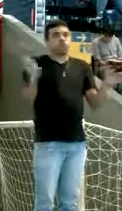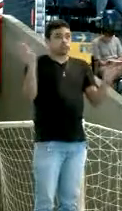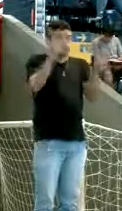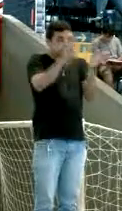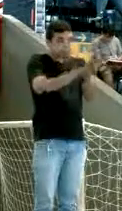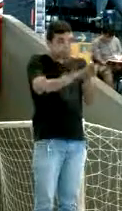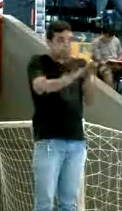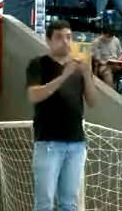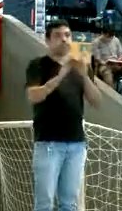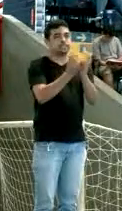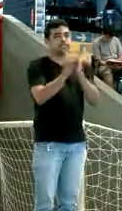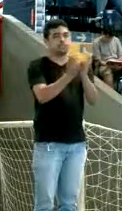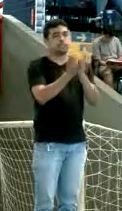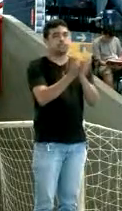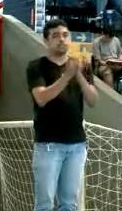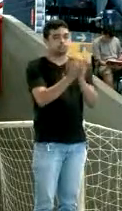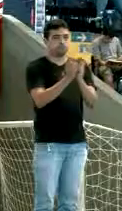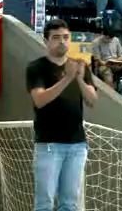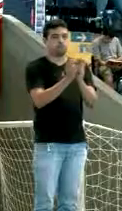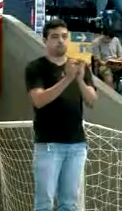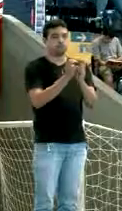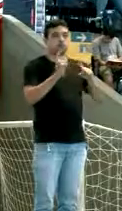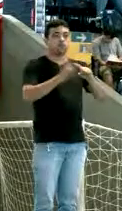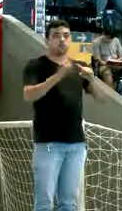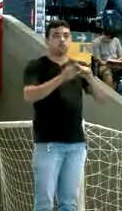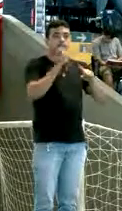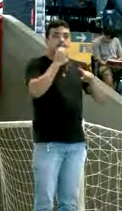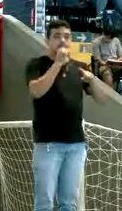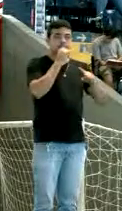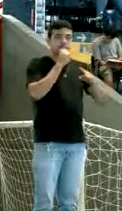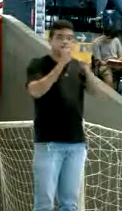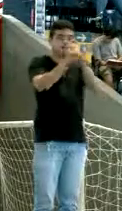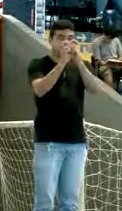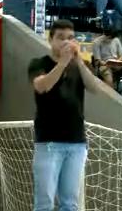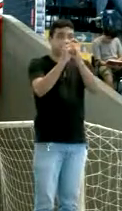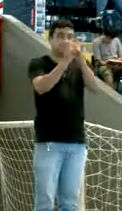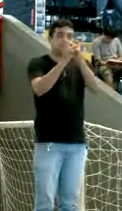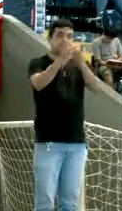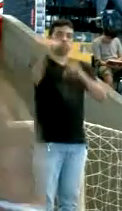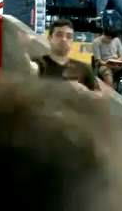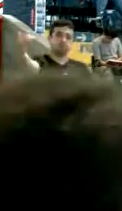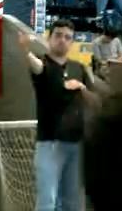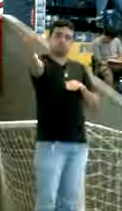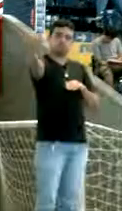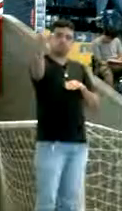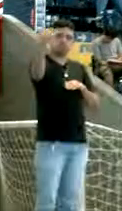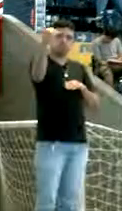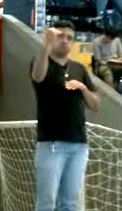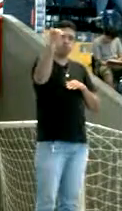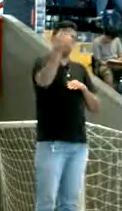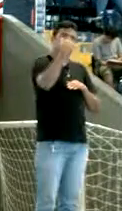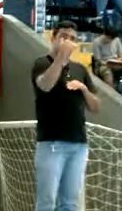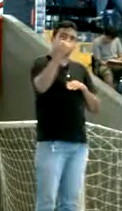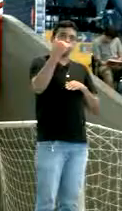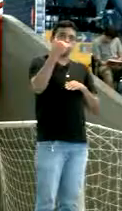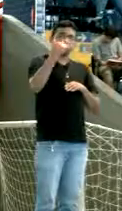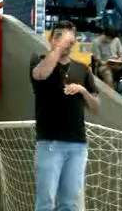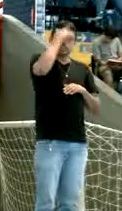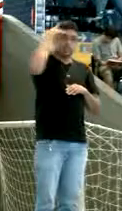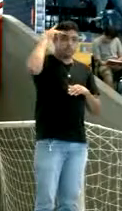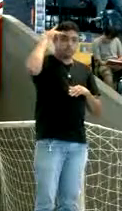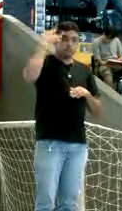Trem na Estação. E quanto mais o trem se aproximava da câmera, mais